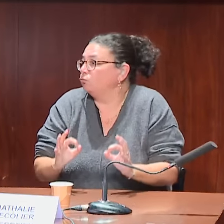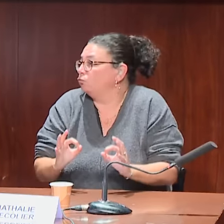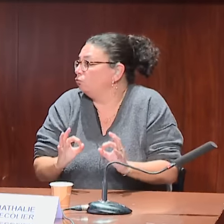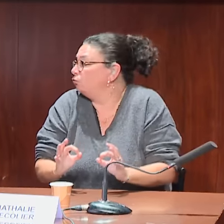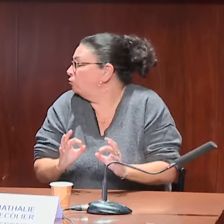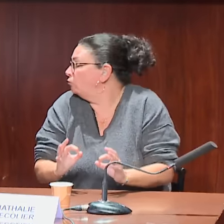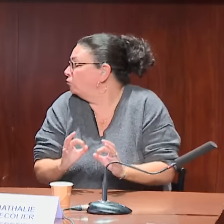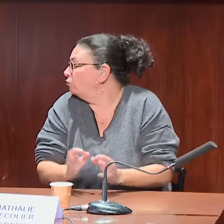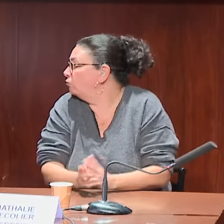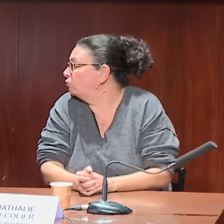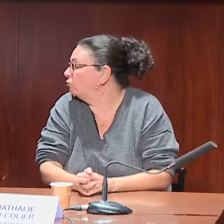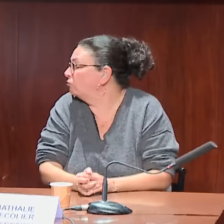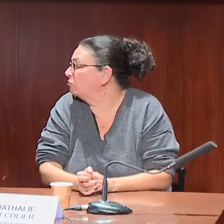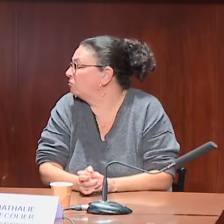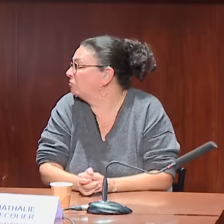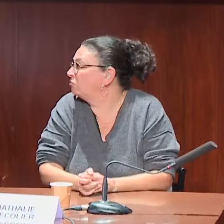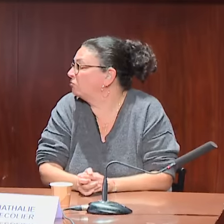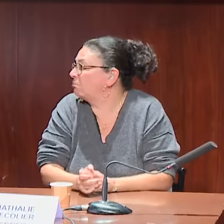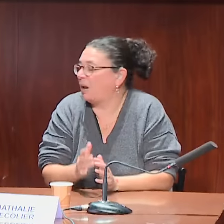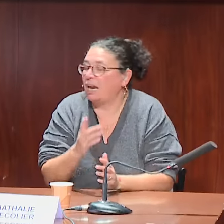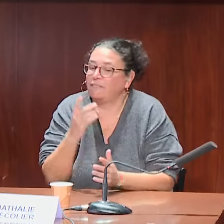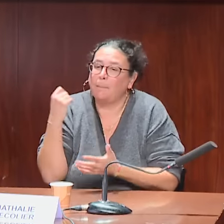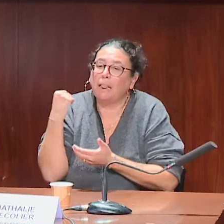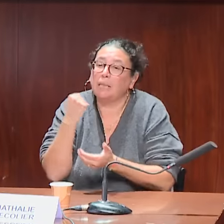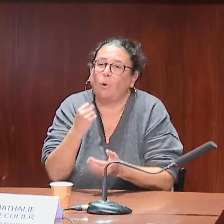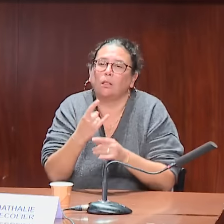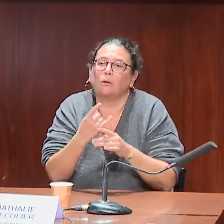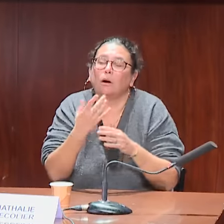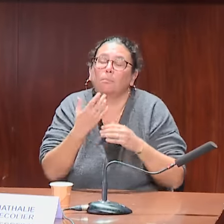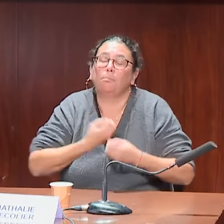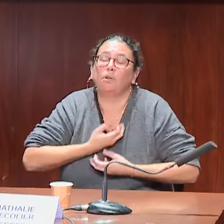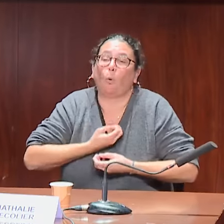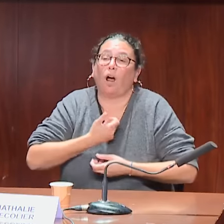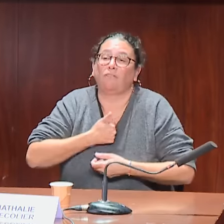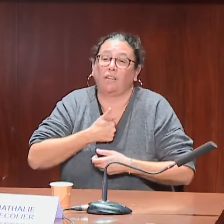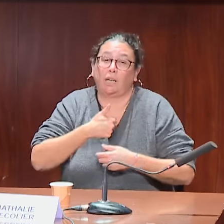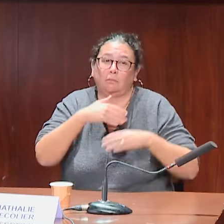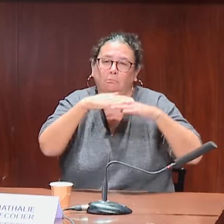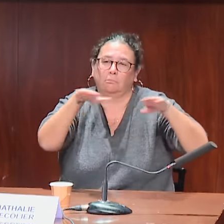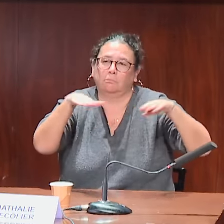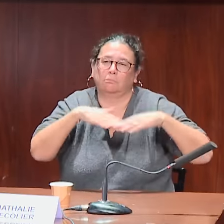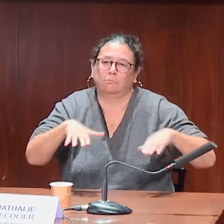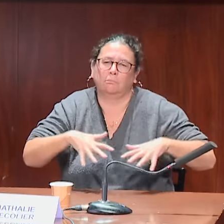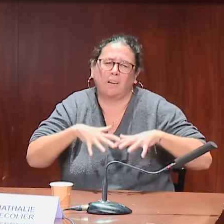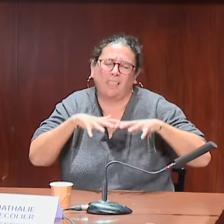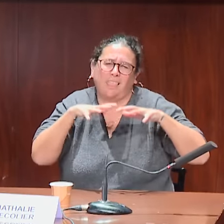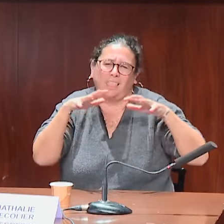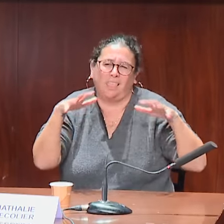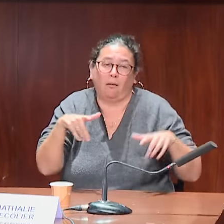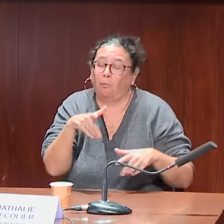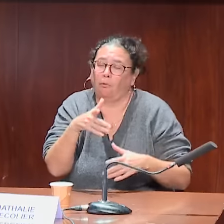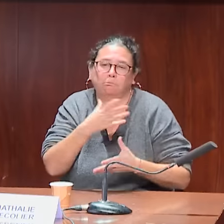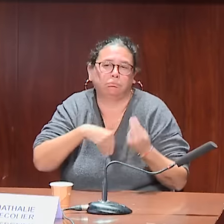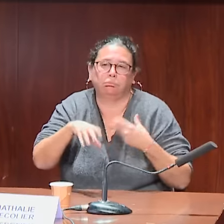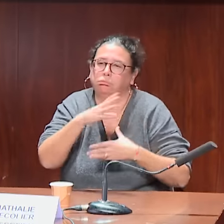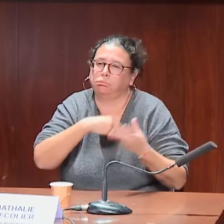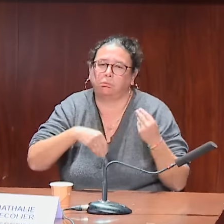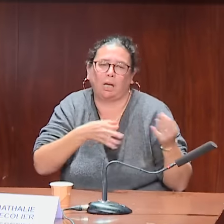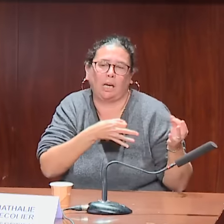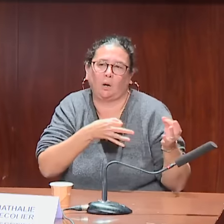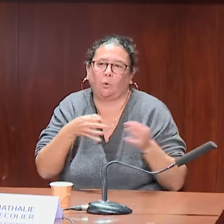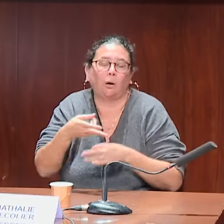choses en lecture facile. Après, voilà, c'est assez équilibré quand même au niveau des ventes. Alors, voilà, tout ce qui